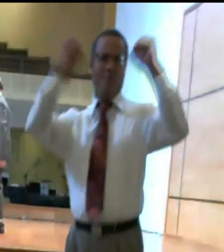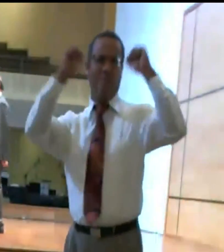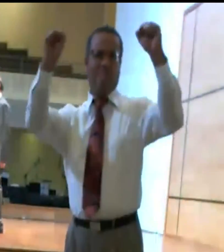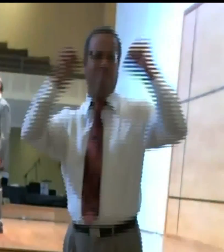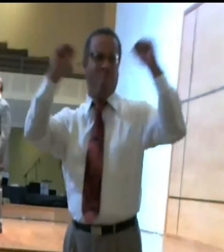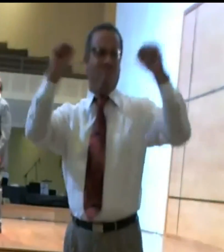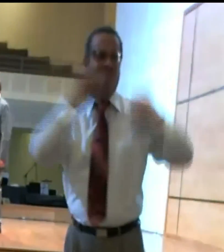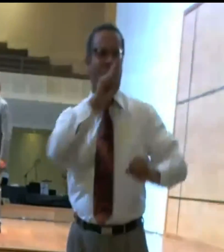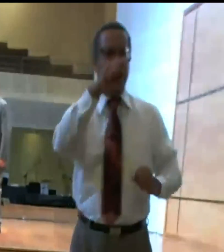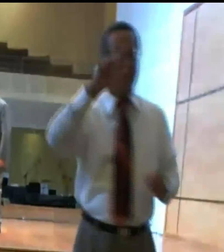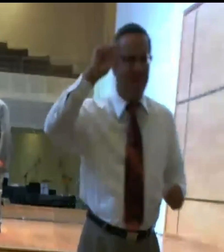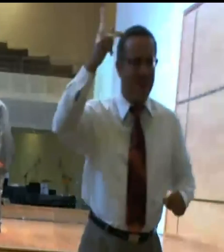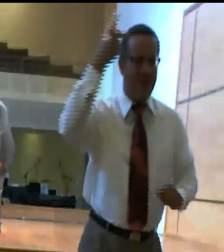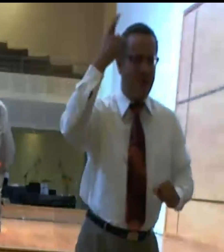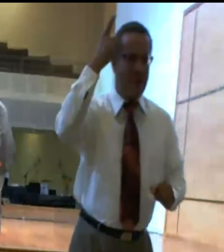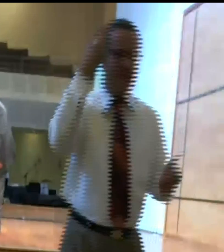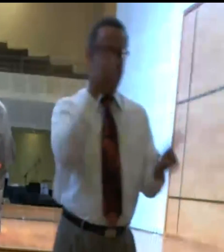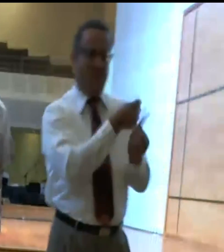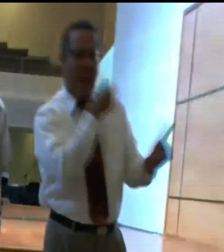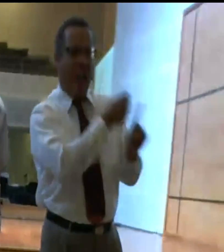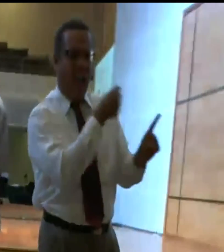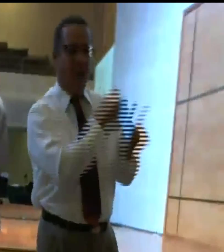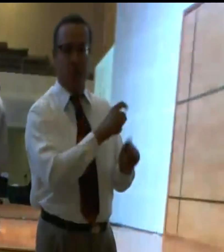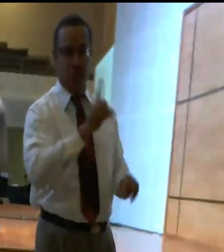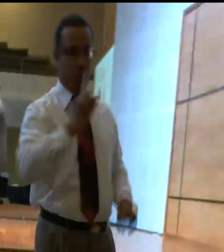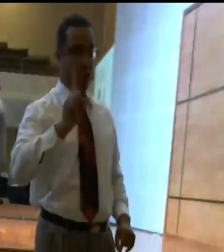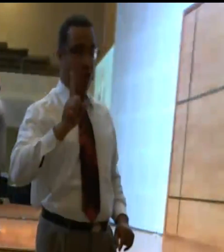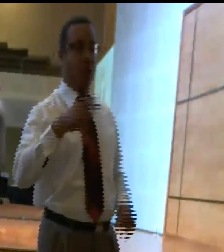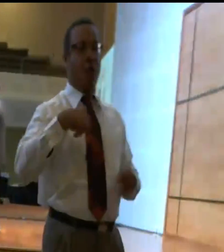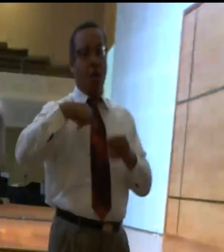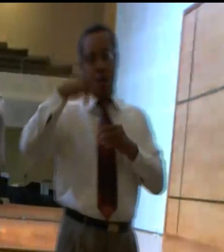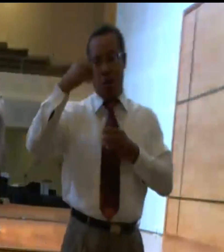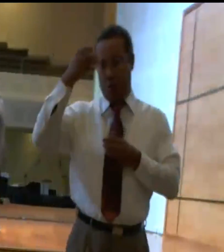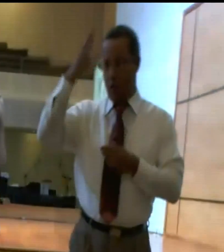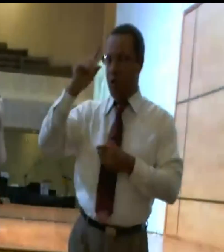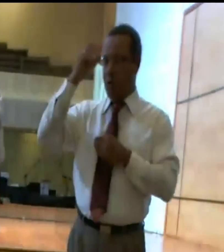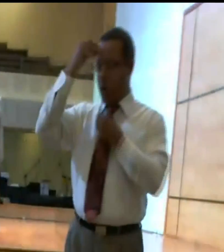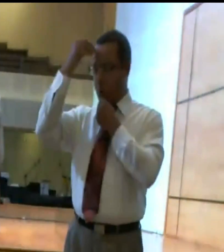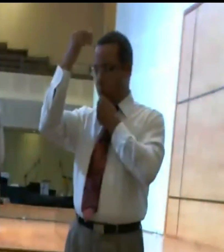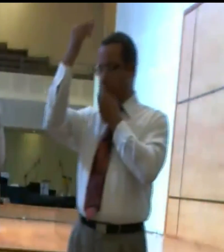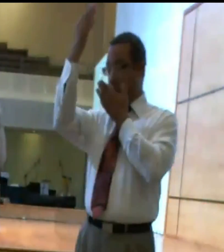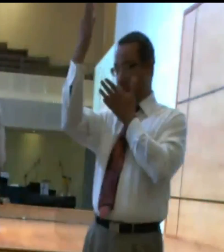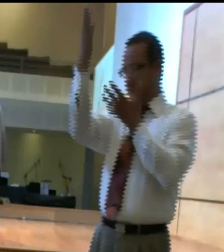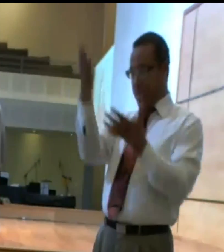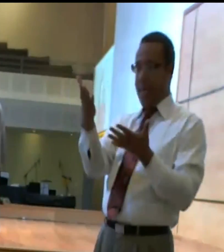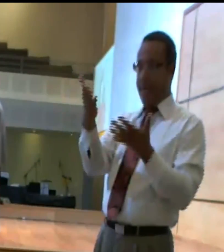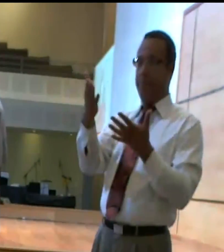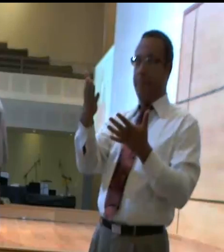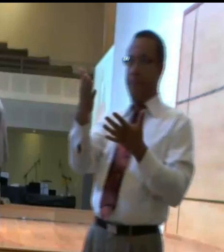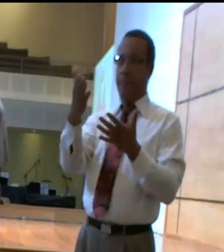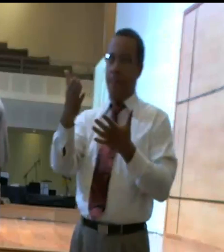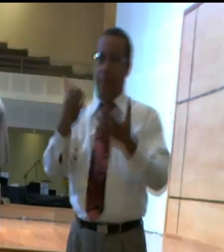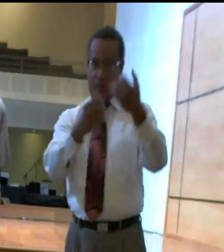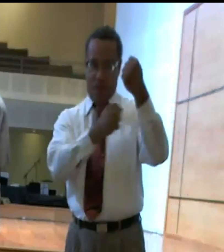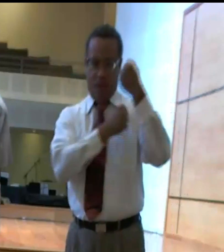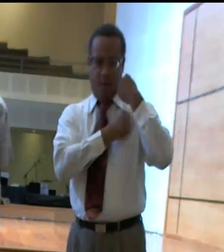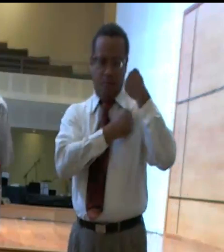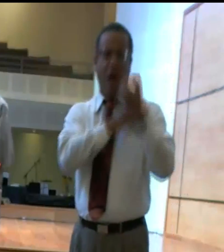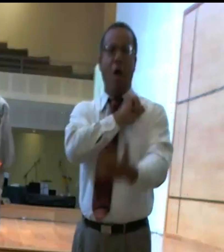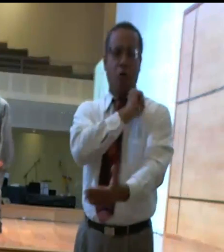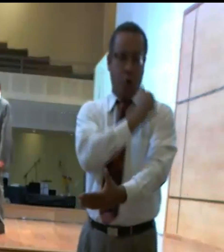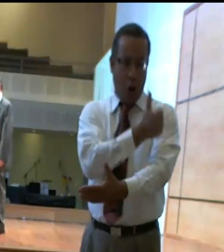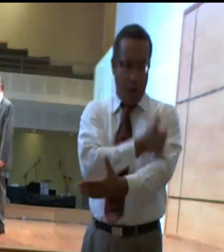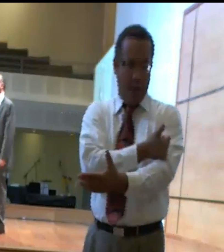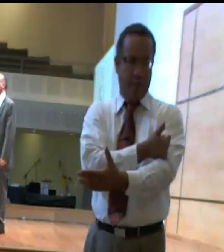teológica. Debemos obedecer al gobierno civil porque somos responsables ante Dios de su obediencia. ¿Escucharon